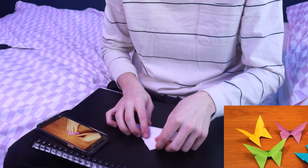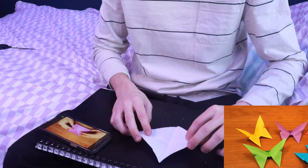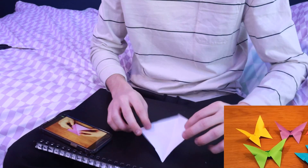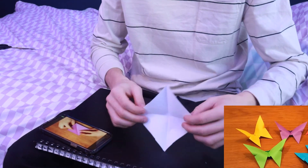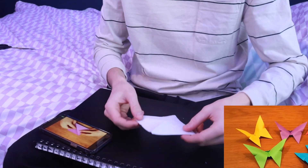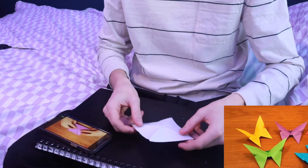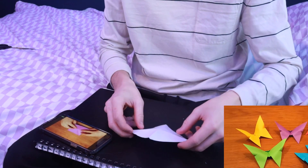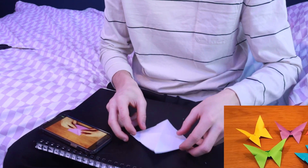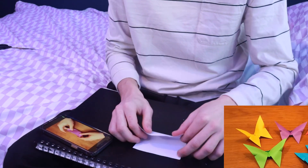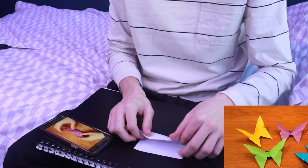O!